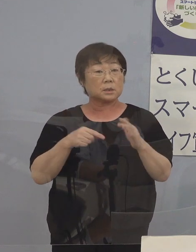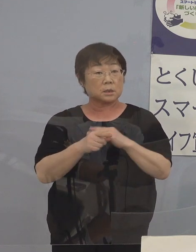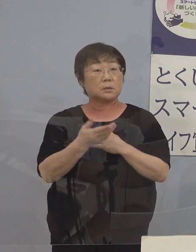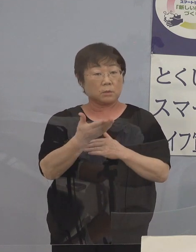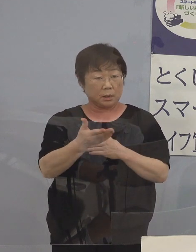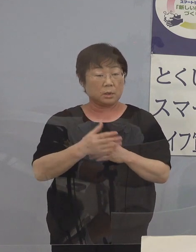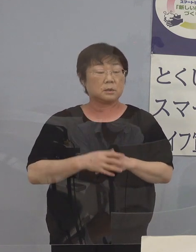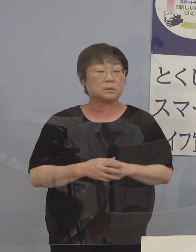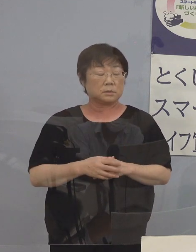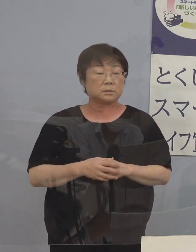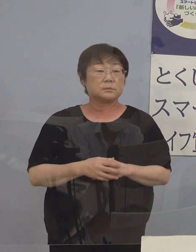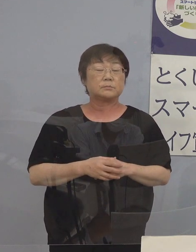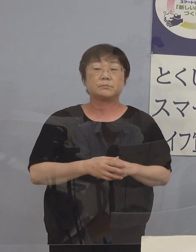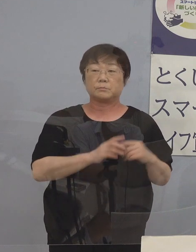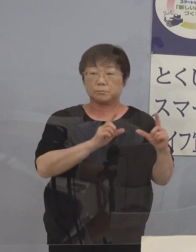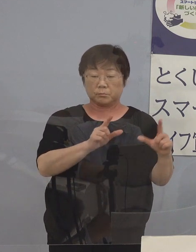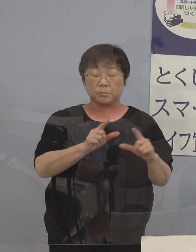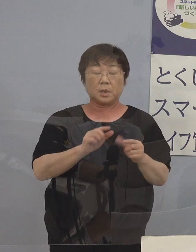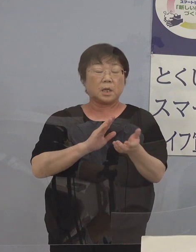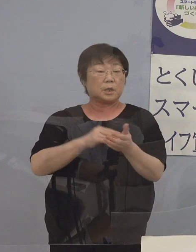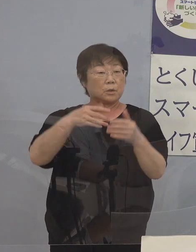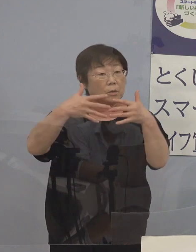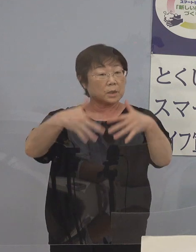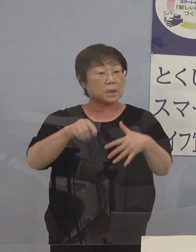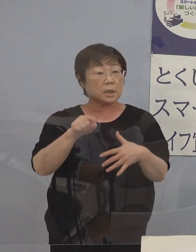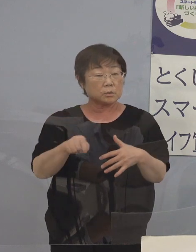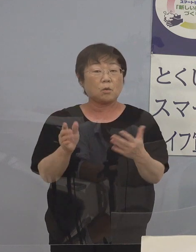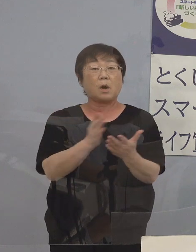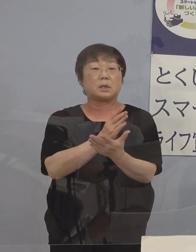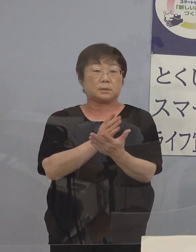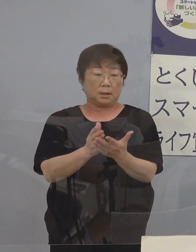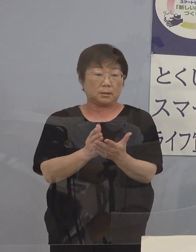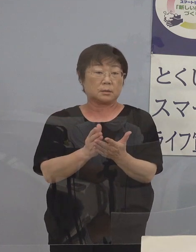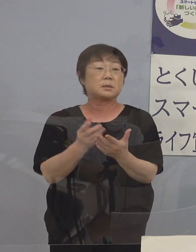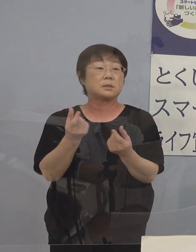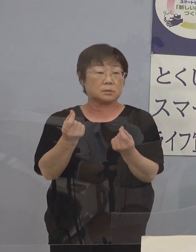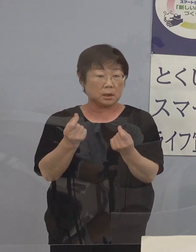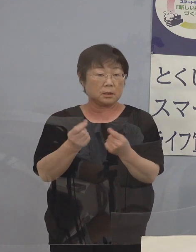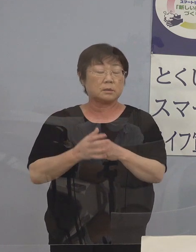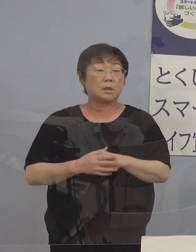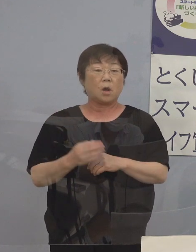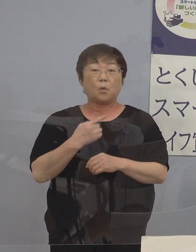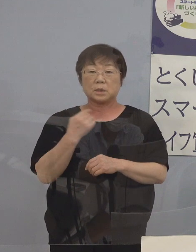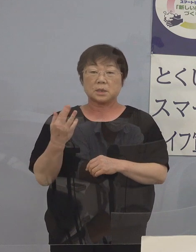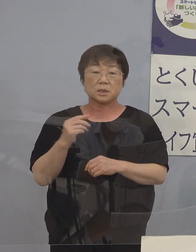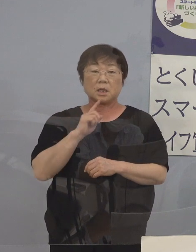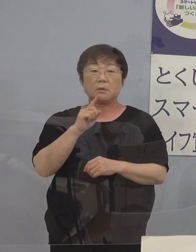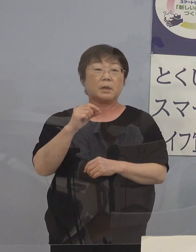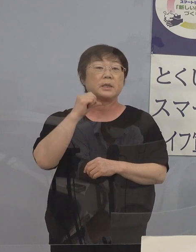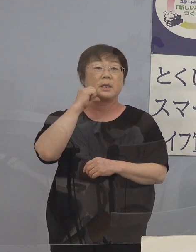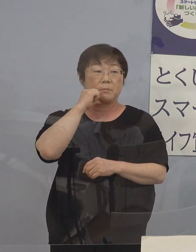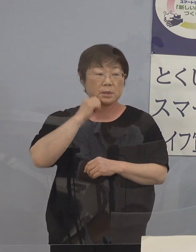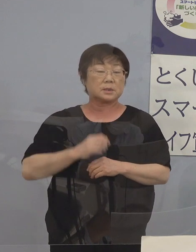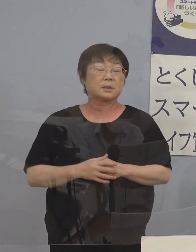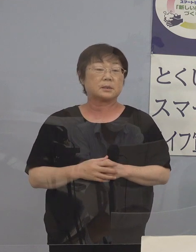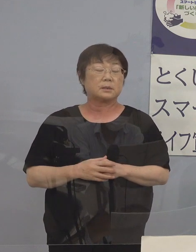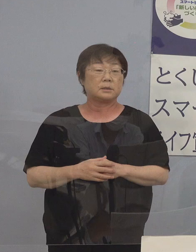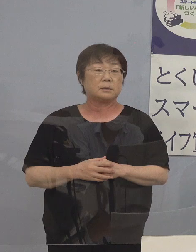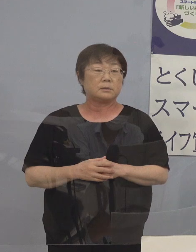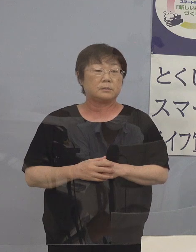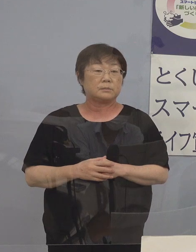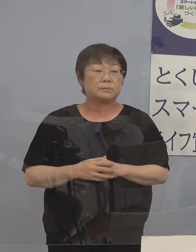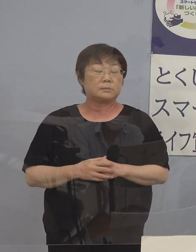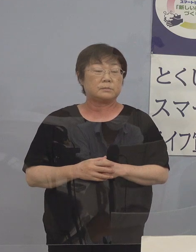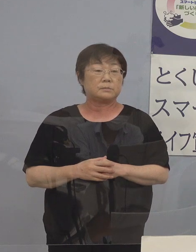ですか。 まあ、これは医療機関でのご判断ですのでね、私からどうこう申し上げるまでもないところ